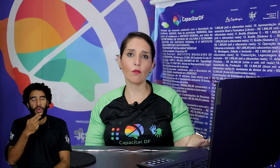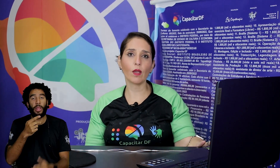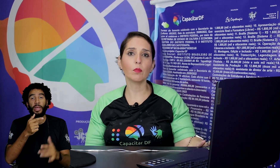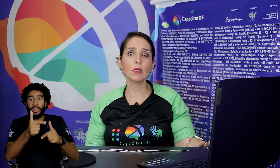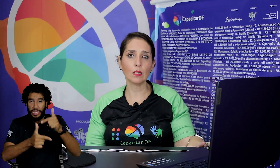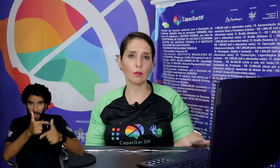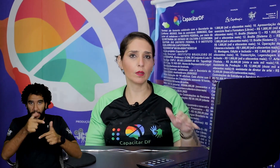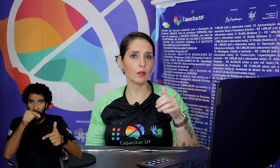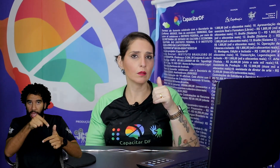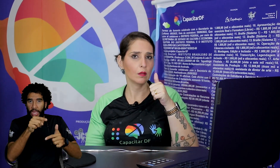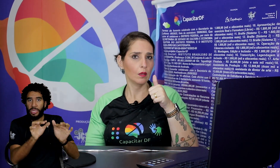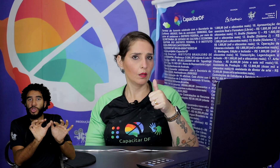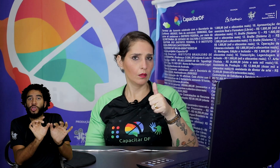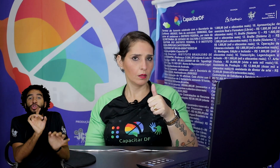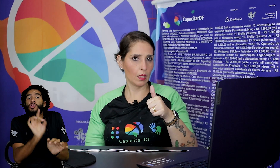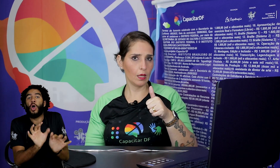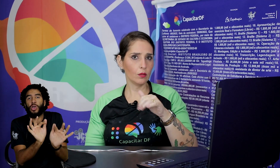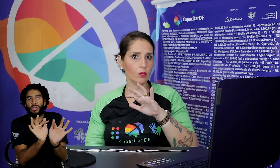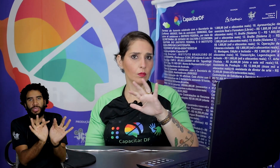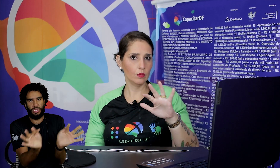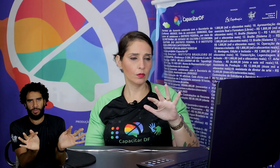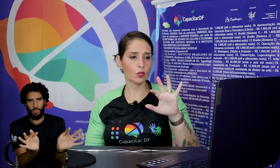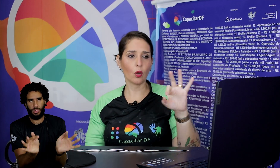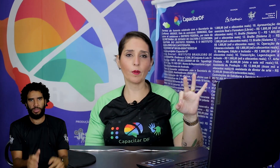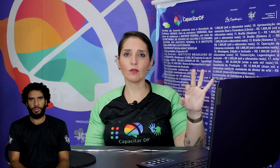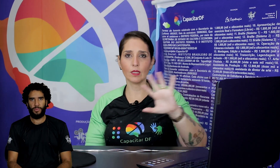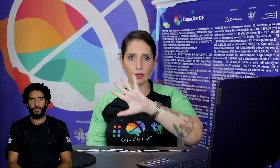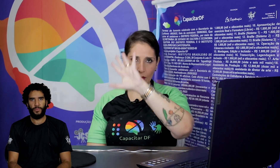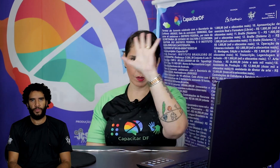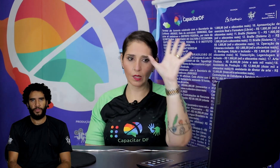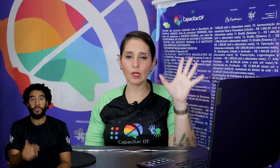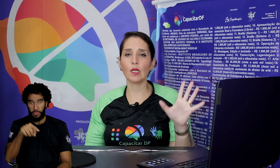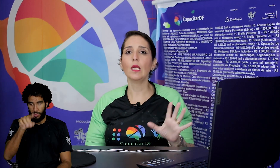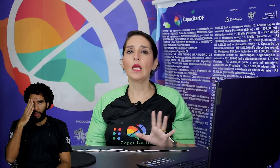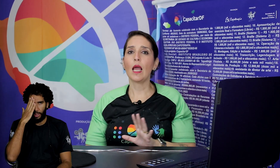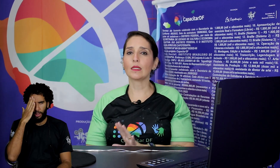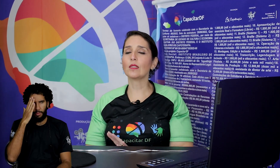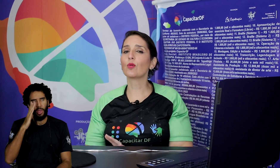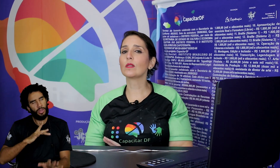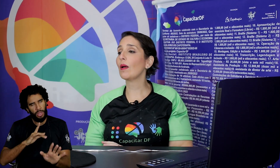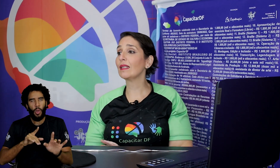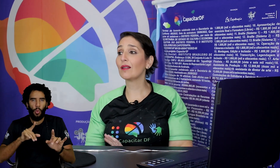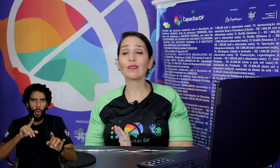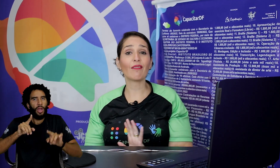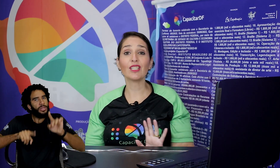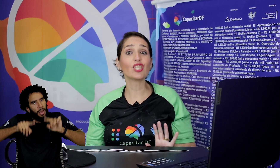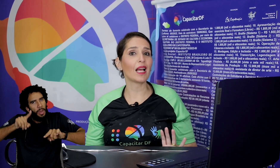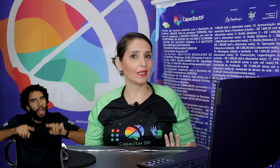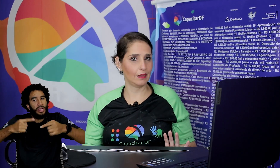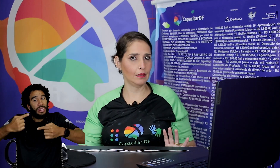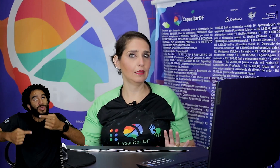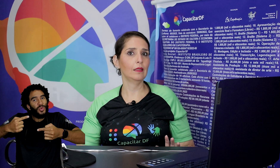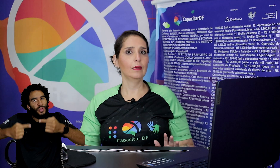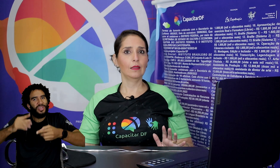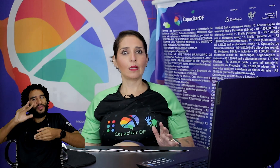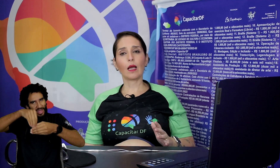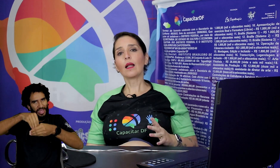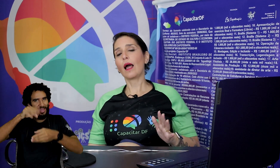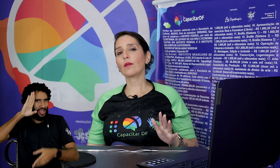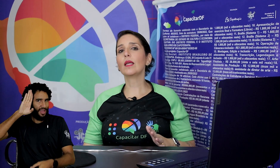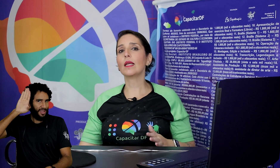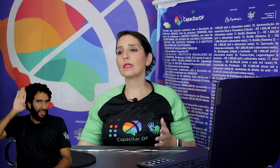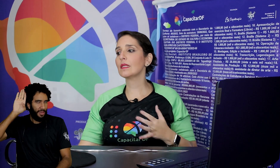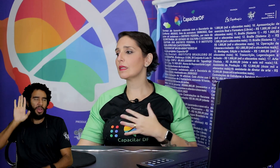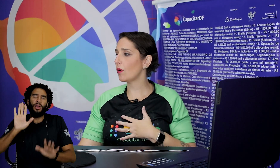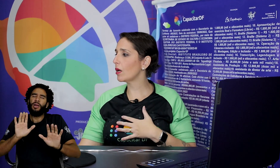trabalhar é um verbo simples, certo? Só para vocês saberem que essa discussão ainda não está fechada, tá?